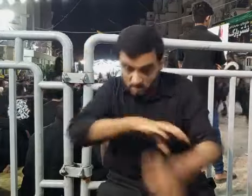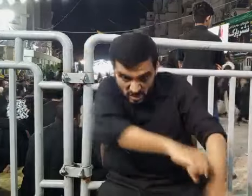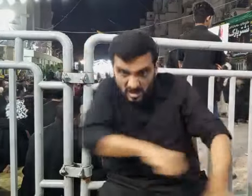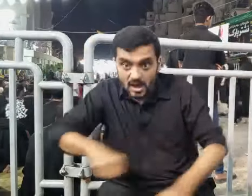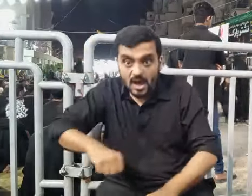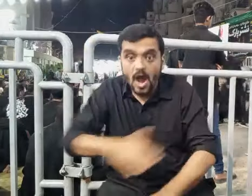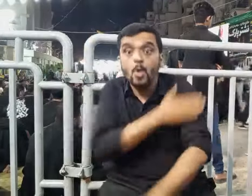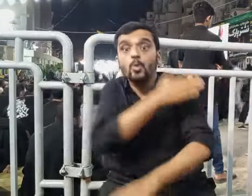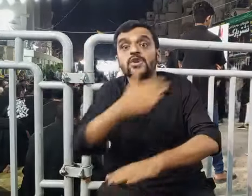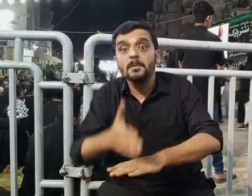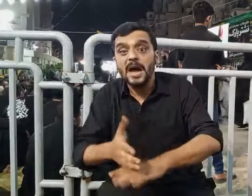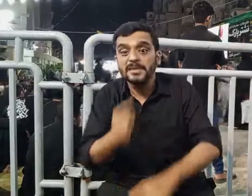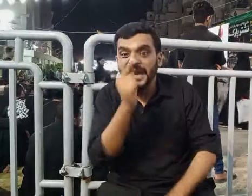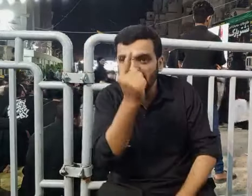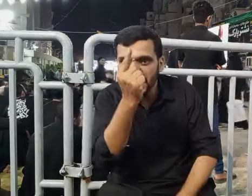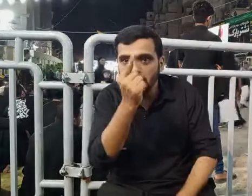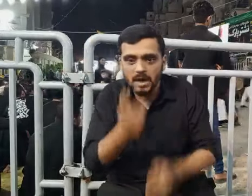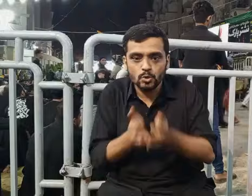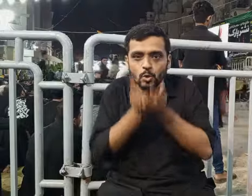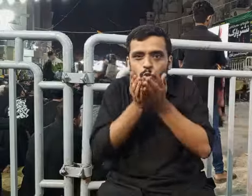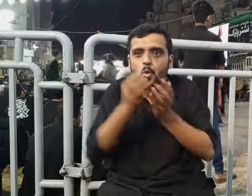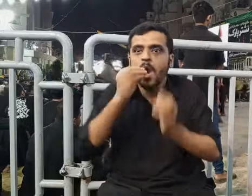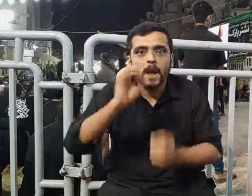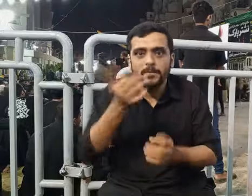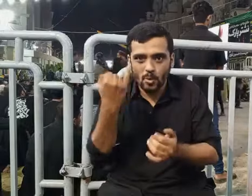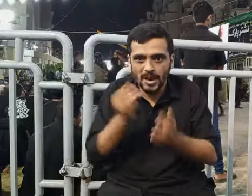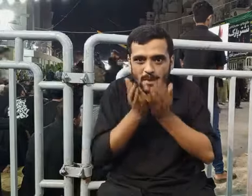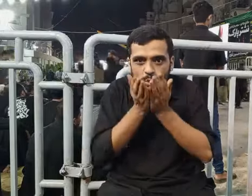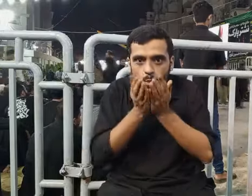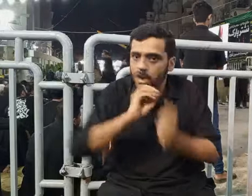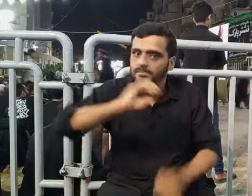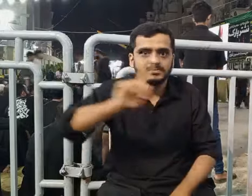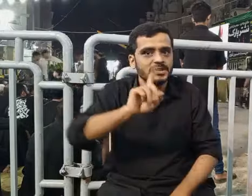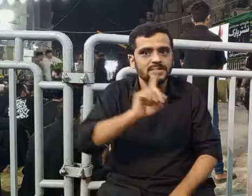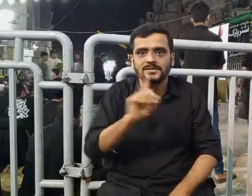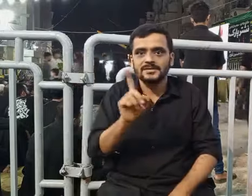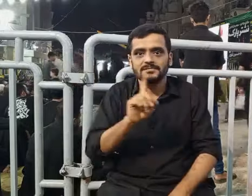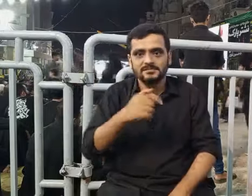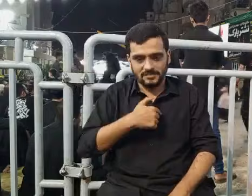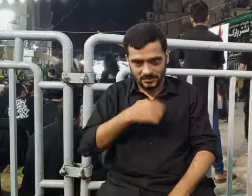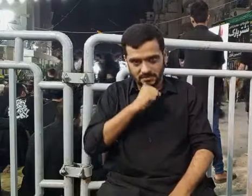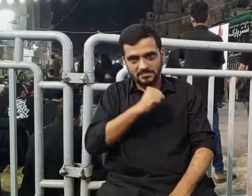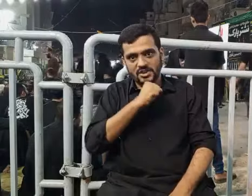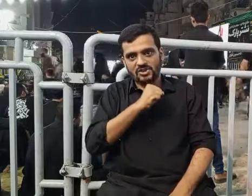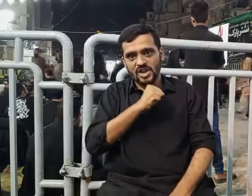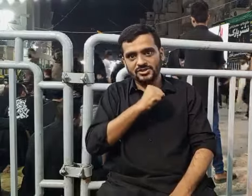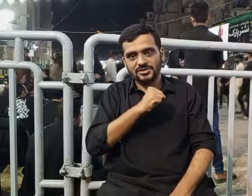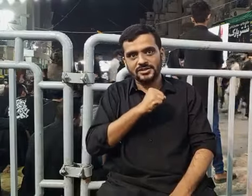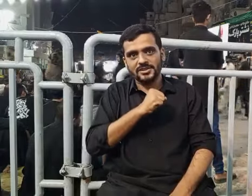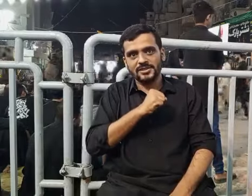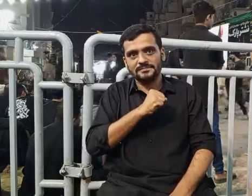مولانا کا اور دوسرے میں مصر کو پڑھ جائے گا اور دوسرے شہید نہ تھا نور کا پسر کافر رہا سدا نہ ہوا دین سے